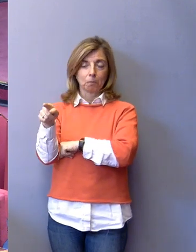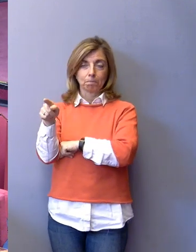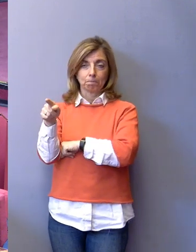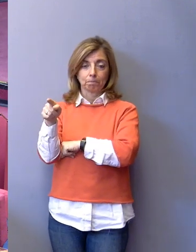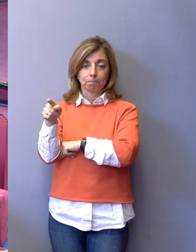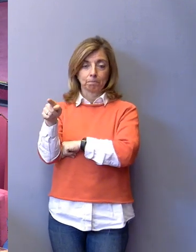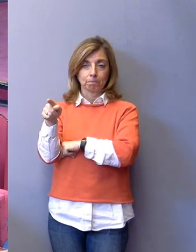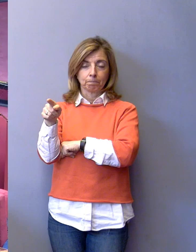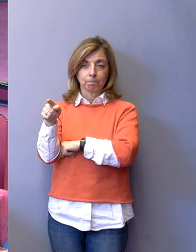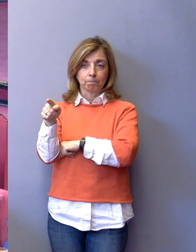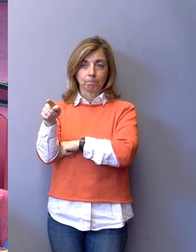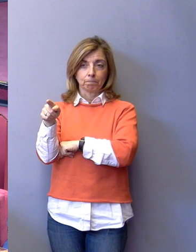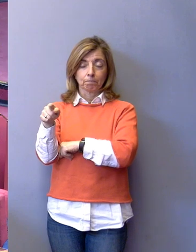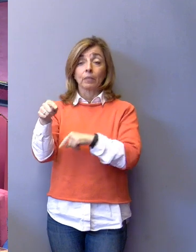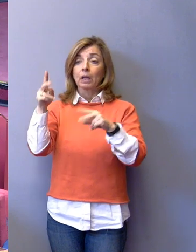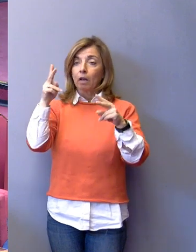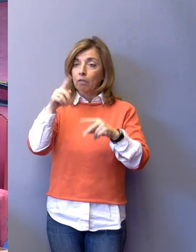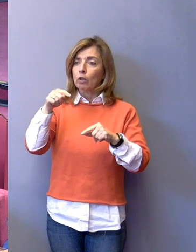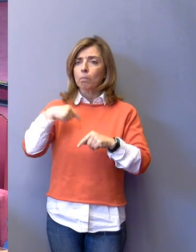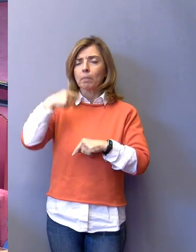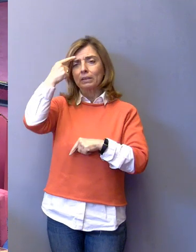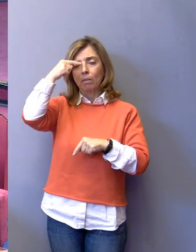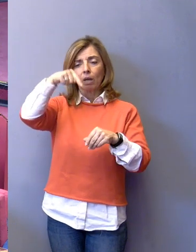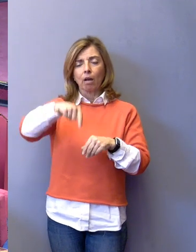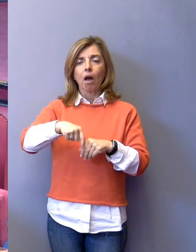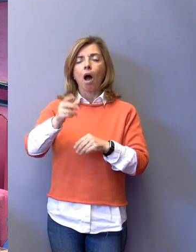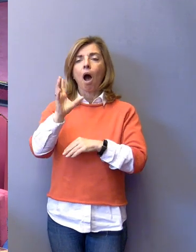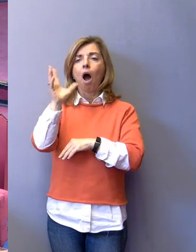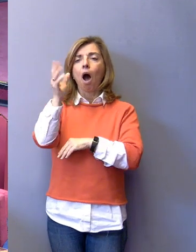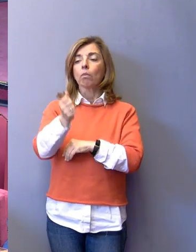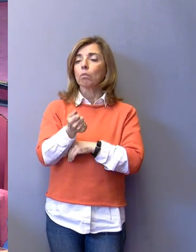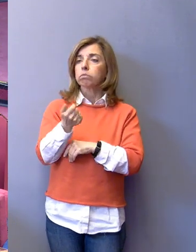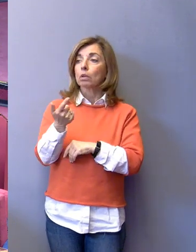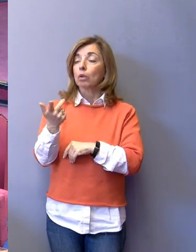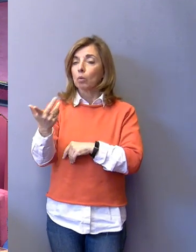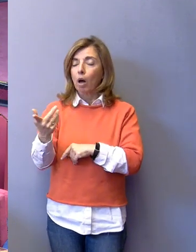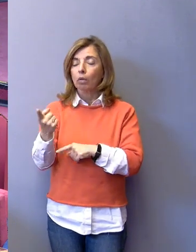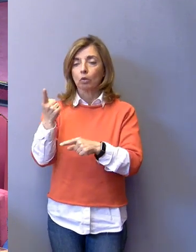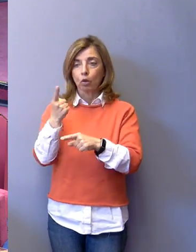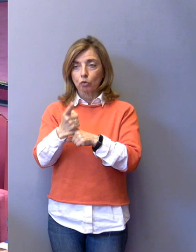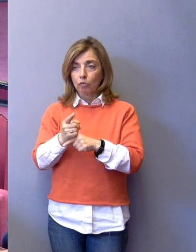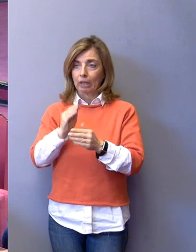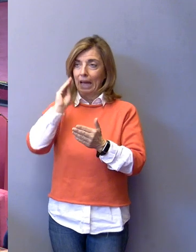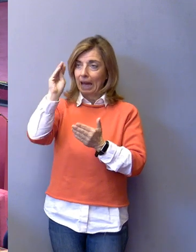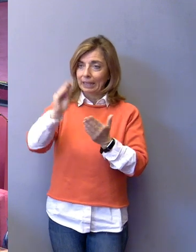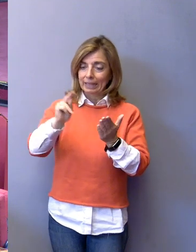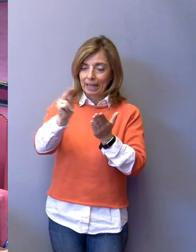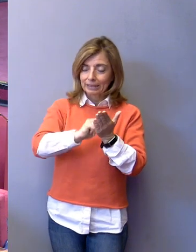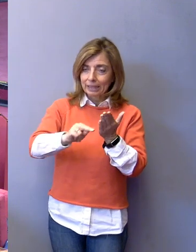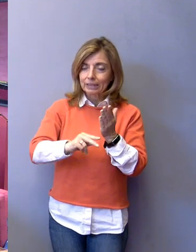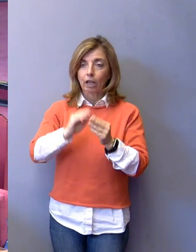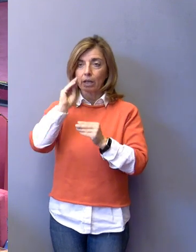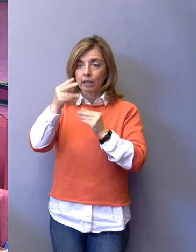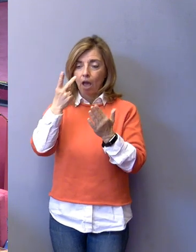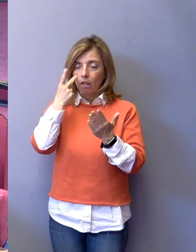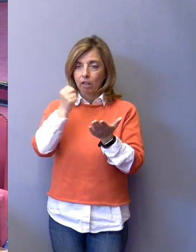ho dovuto fare accesso agli atti richieste scritte poi mi è stato detto e da questa nuova amministrazione che